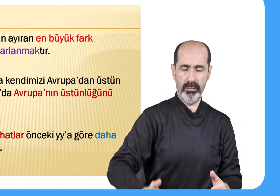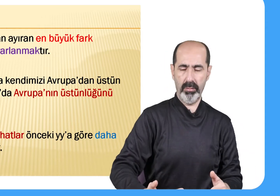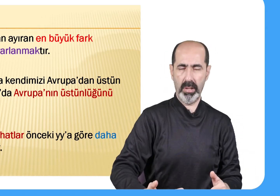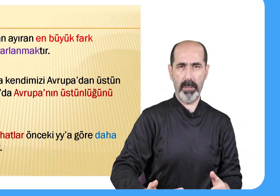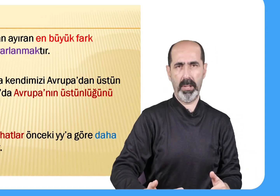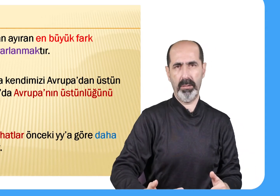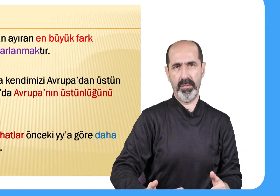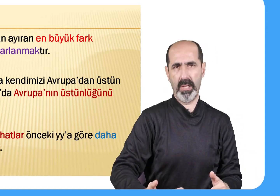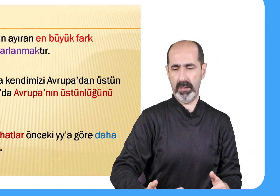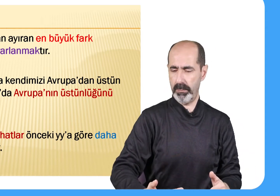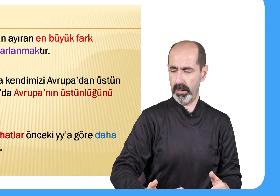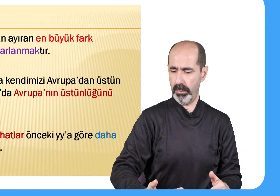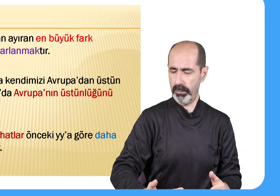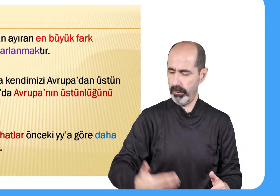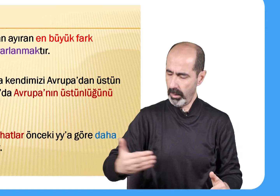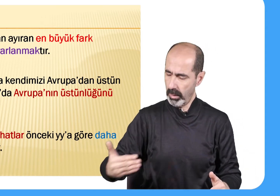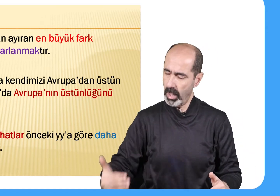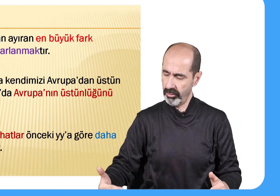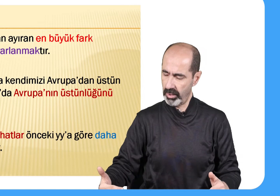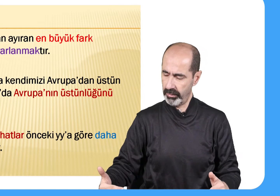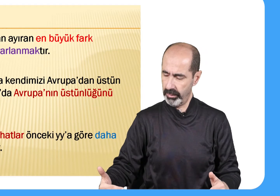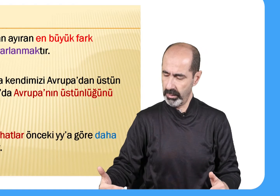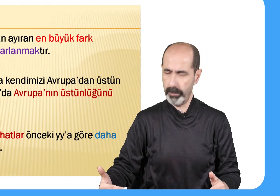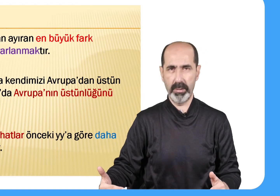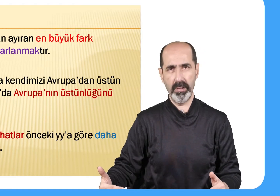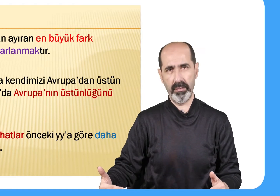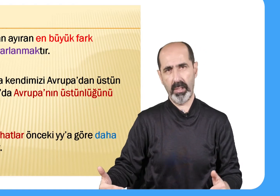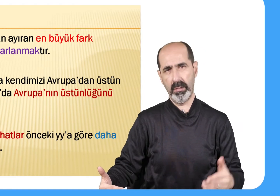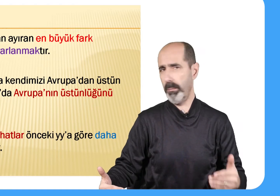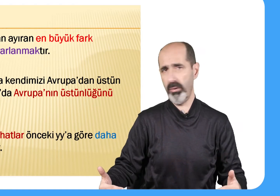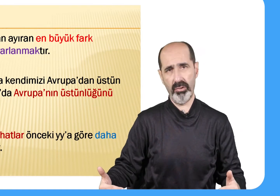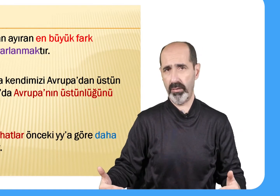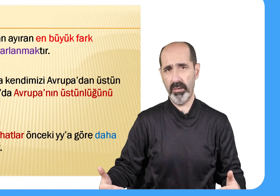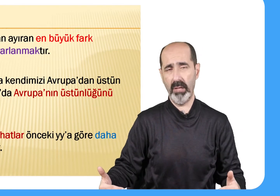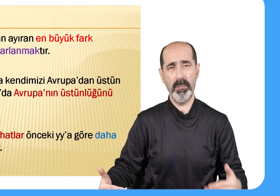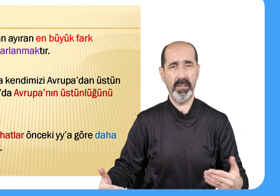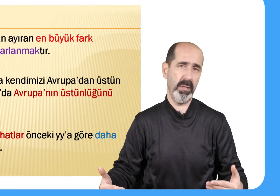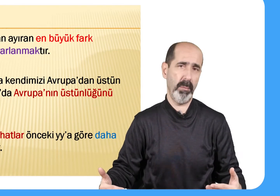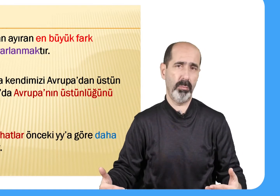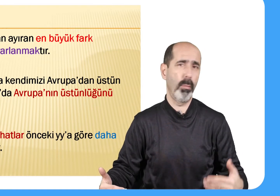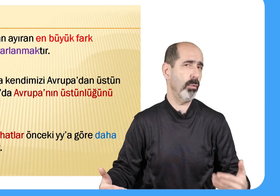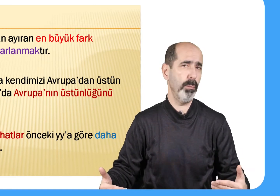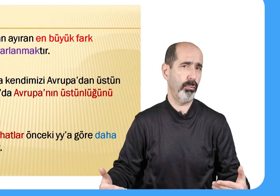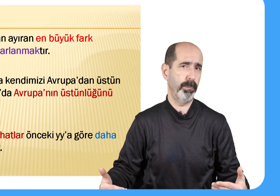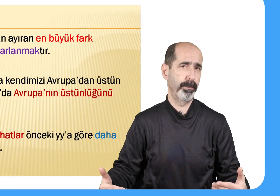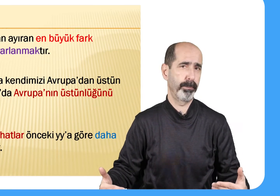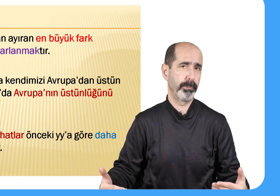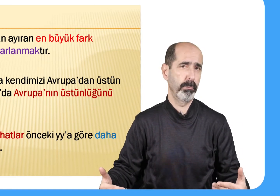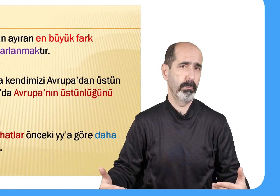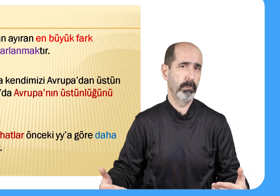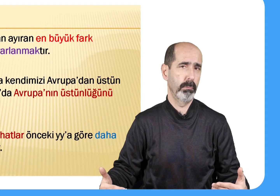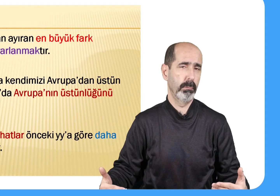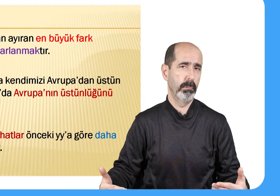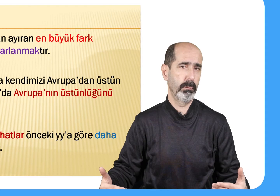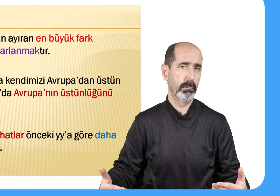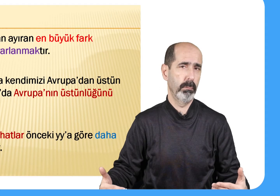17'de yapılan ıslahatlara bakıyorsunuz ağ şahsının yaptı ıslatın ve şahsı devam ettirmemiş bozmuş